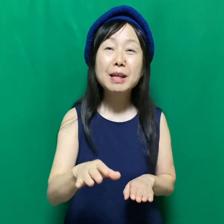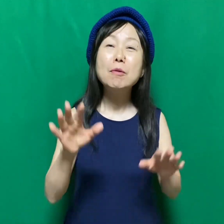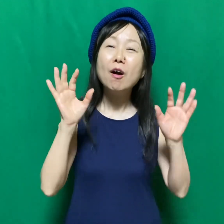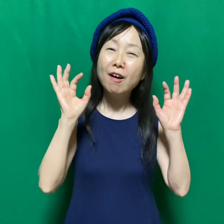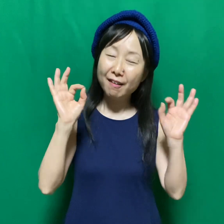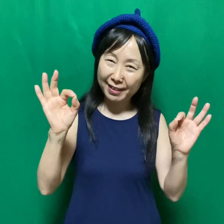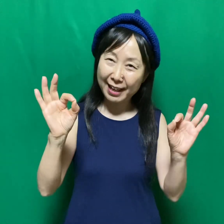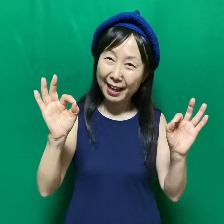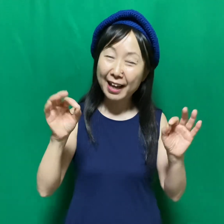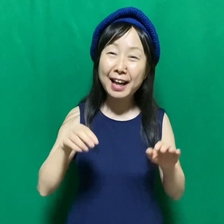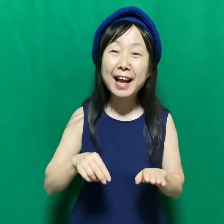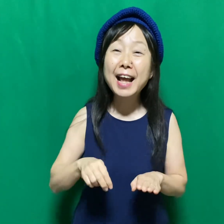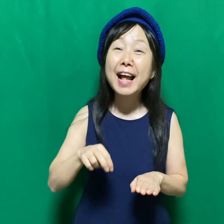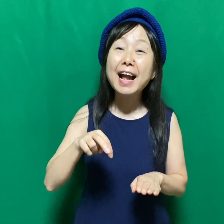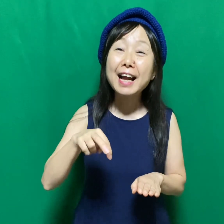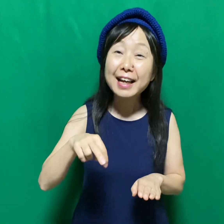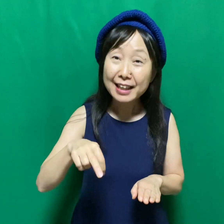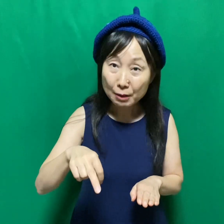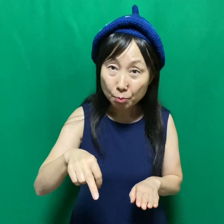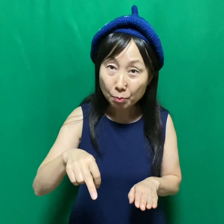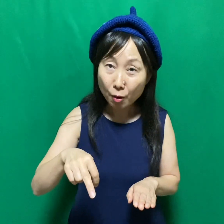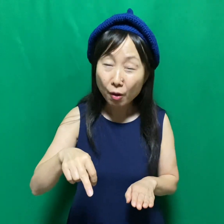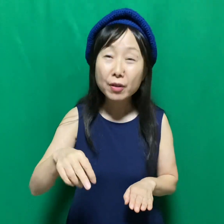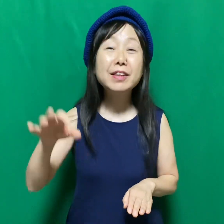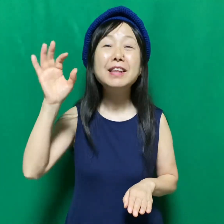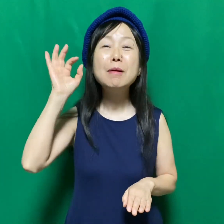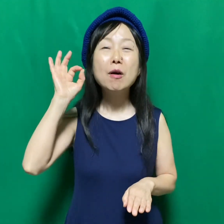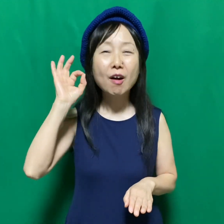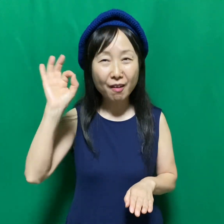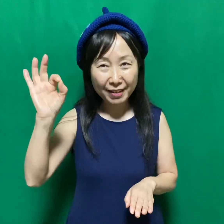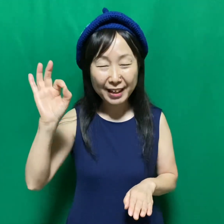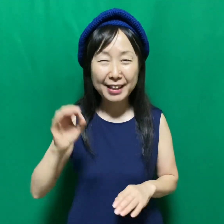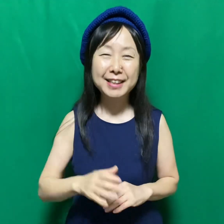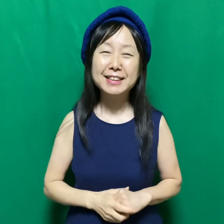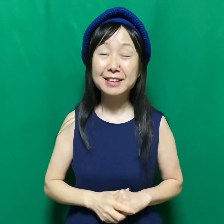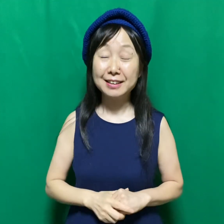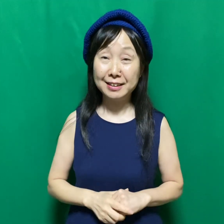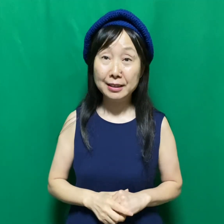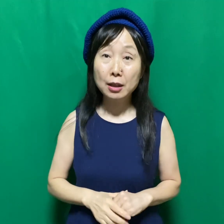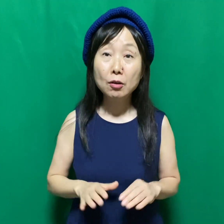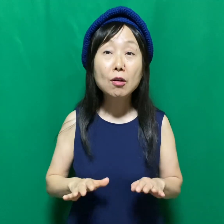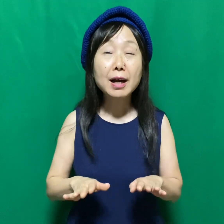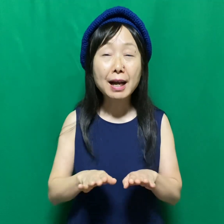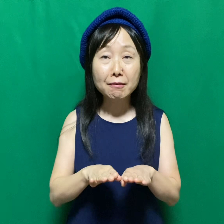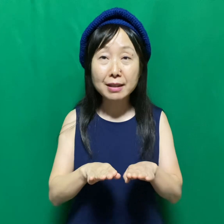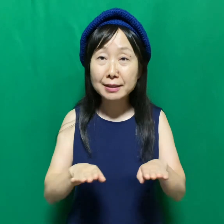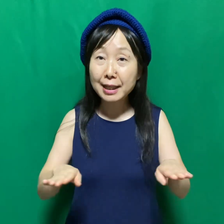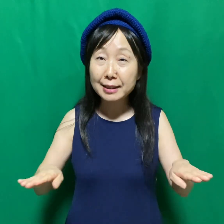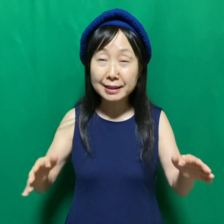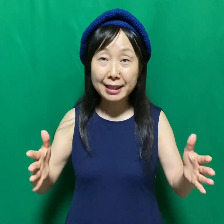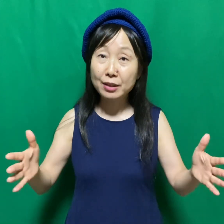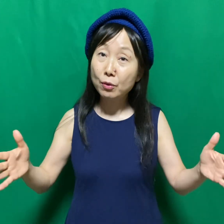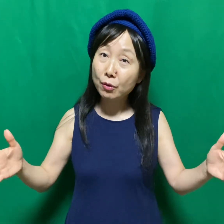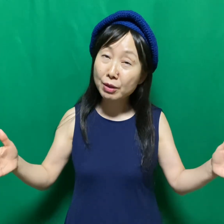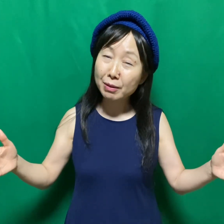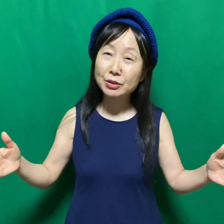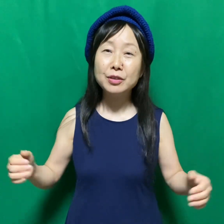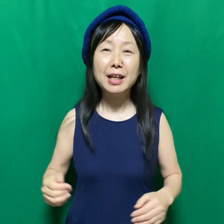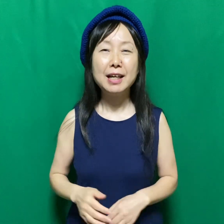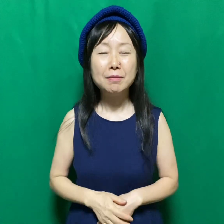も OK、 一歩でも OK です。今回はステージで広い場所でやります